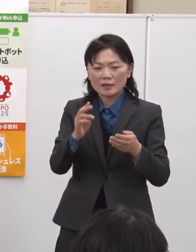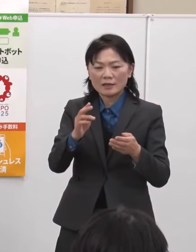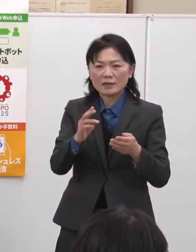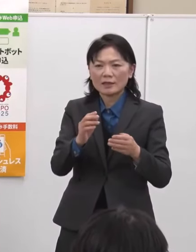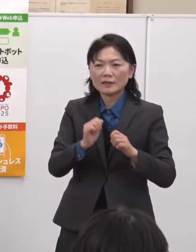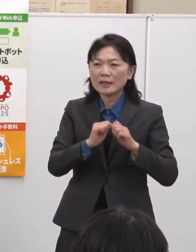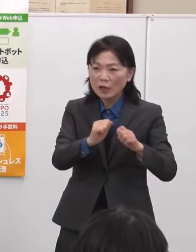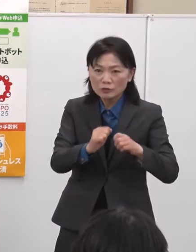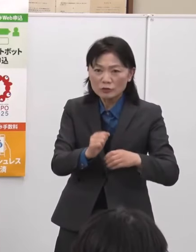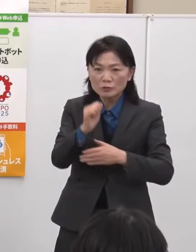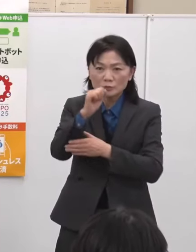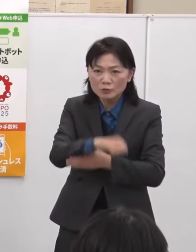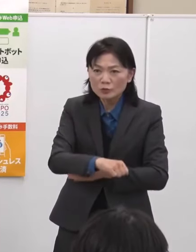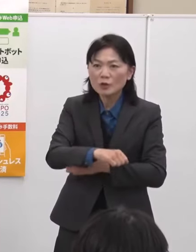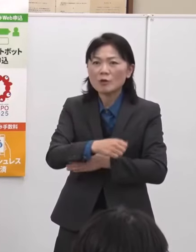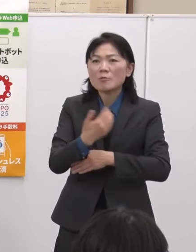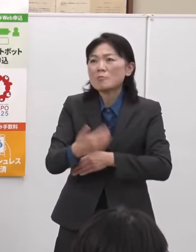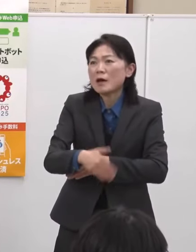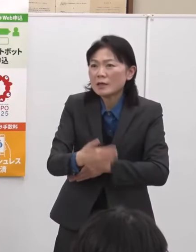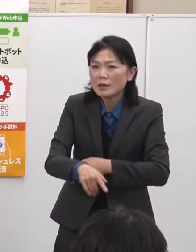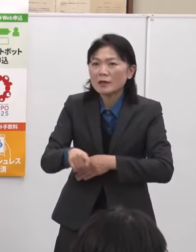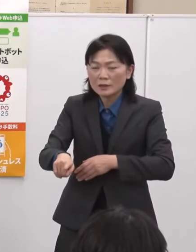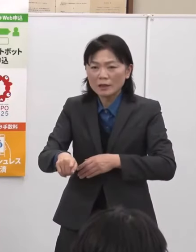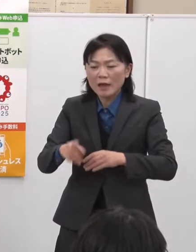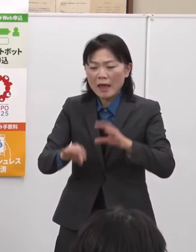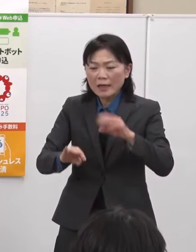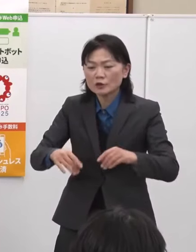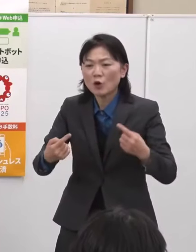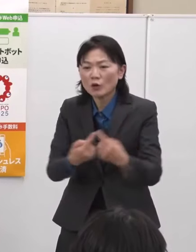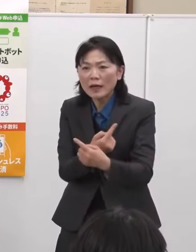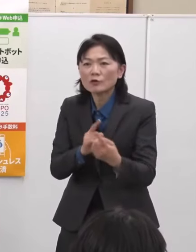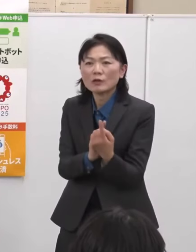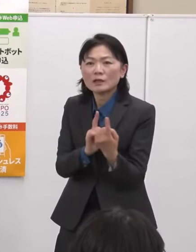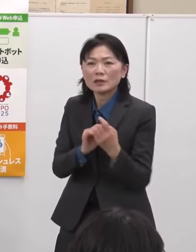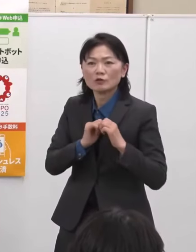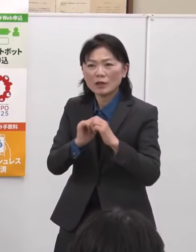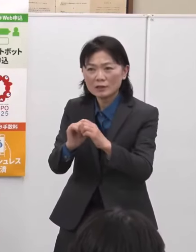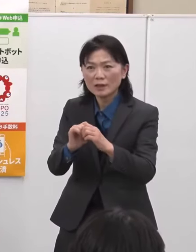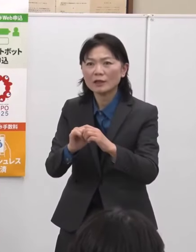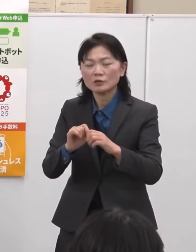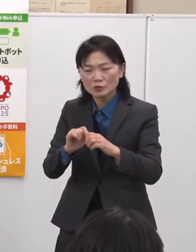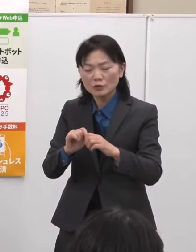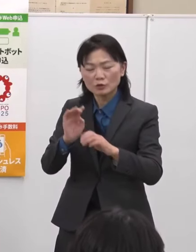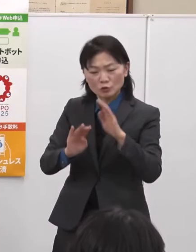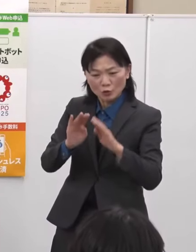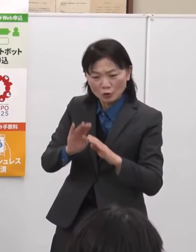状化対策工事だけが進んでいるというのはどういう理由なのか教えていただけますか。